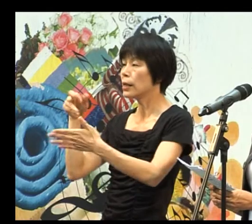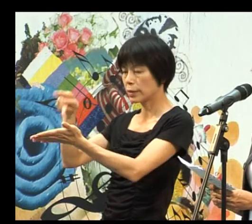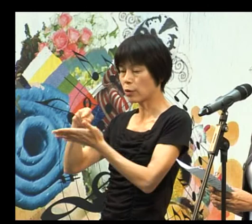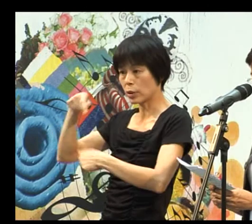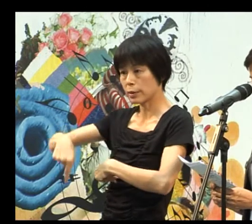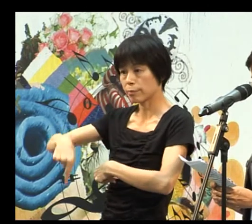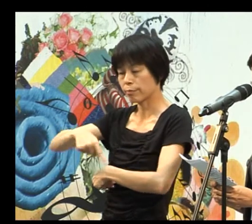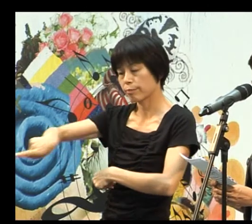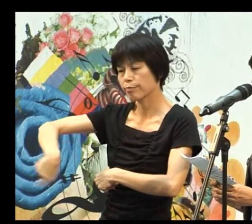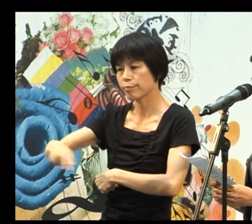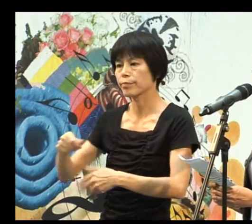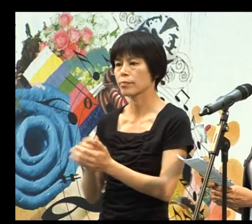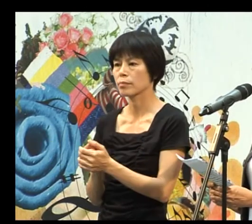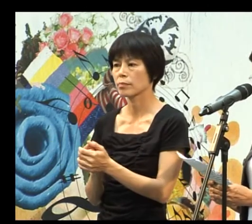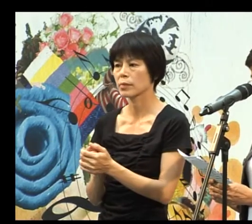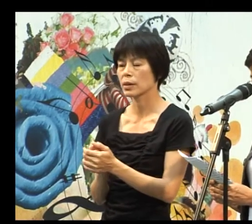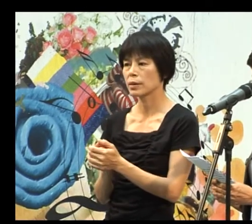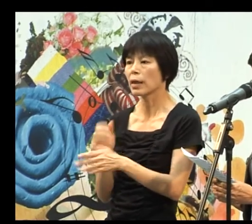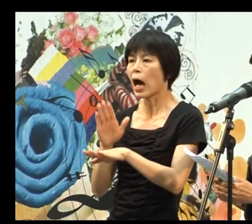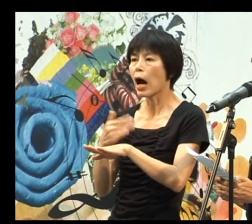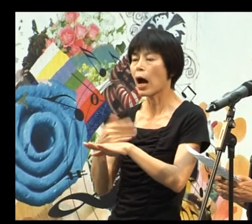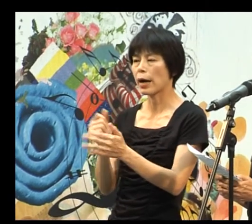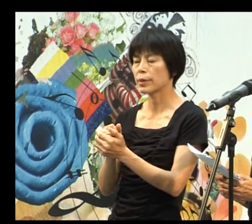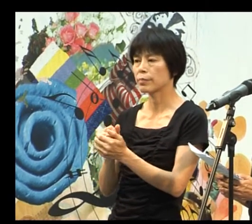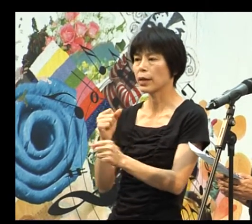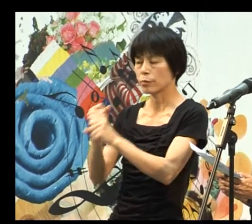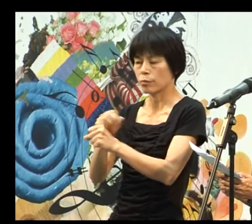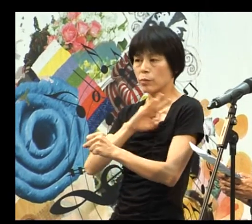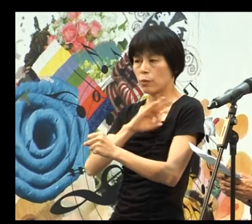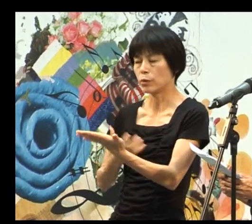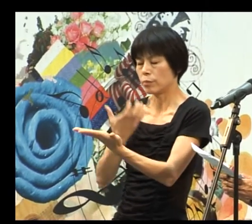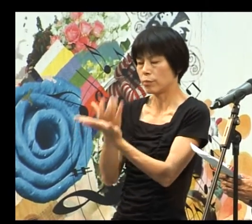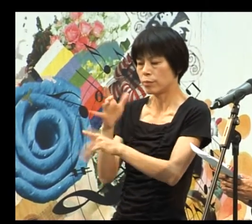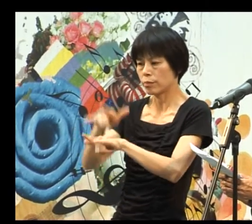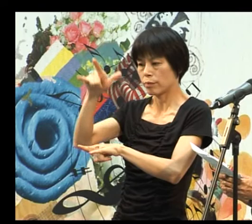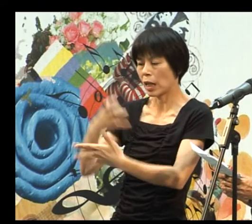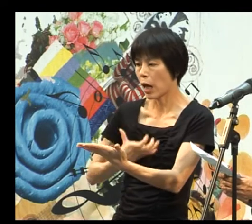中心的时候呢，已经获得香港赛马会信托慈善基金